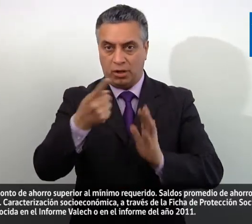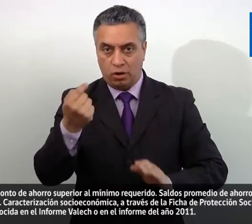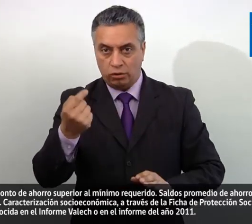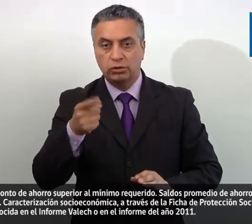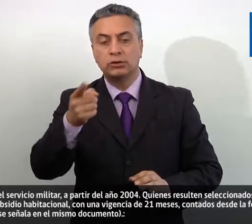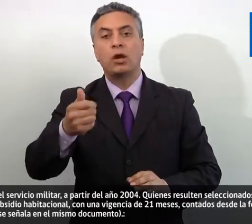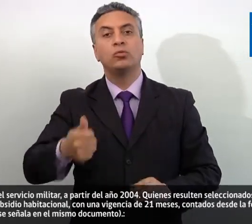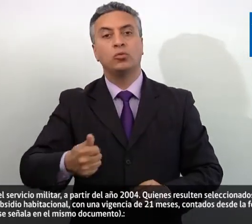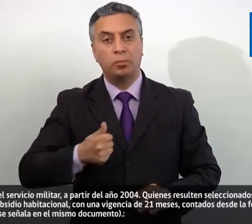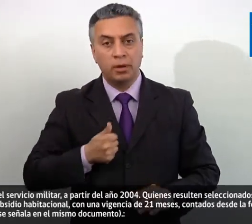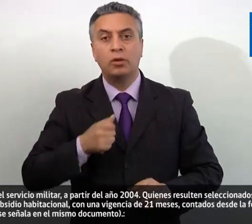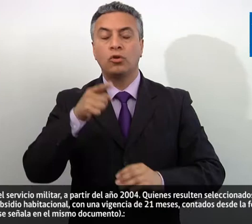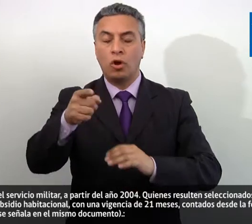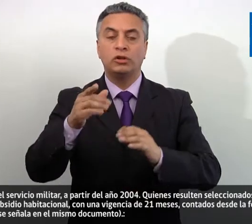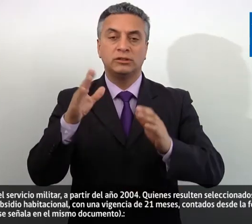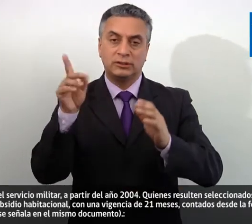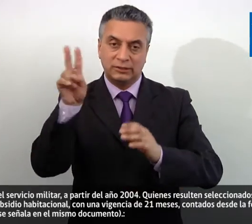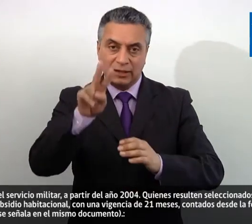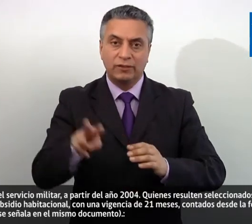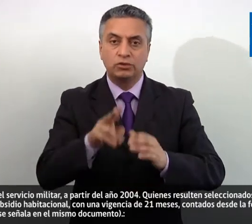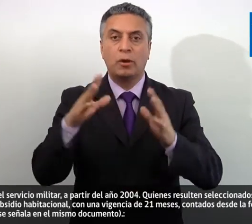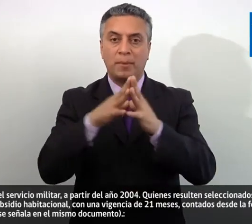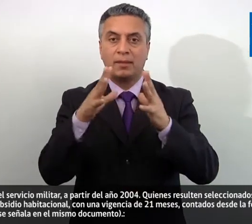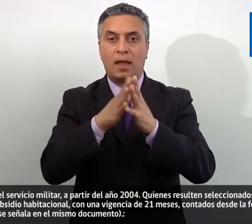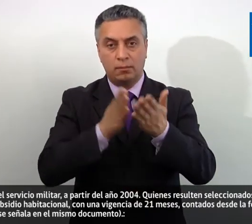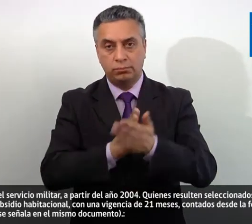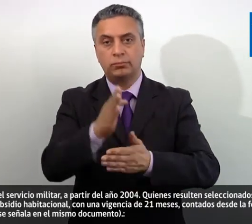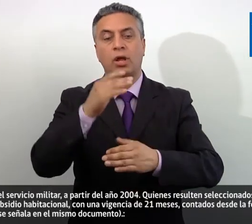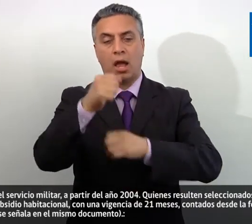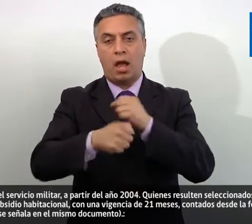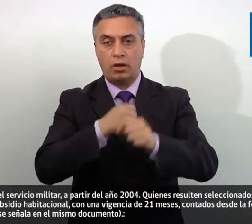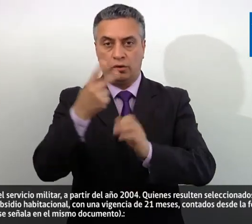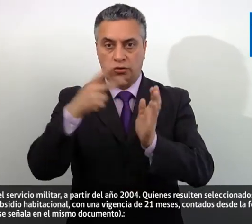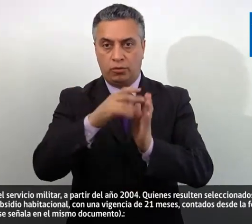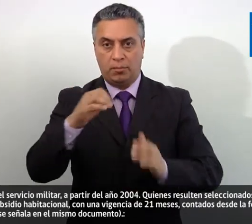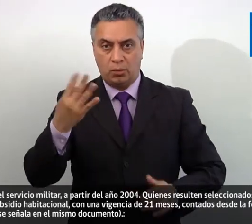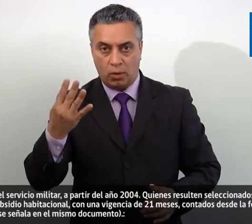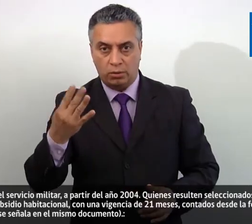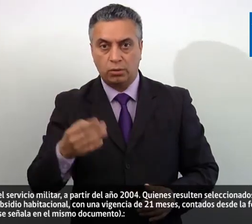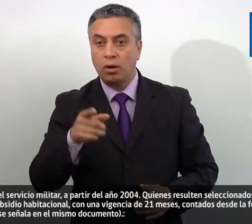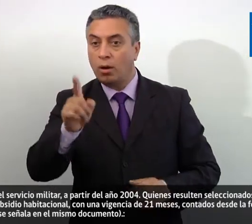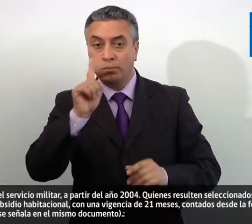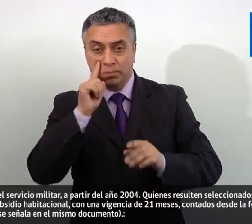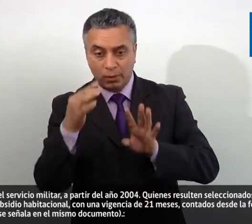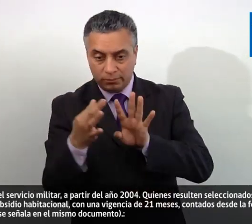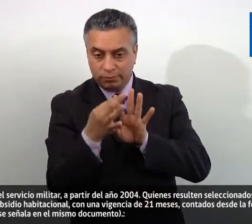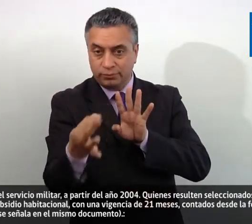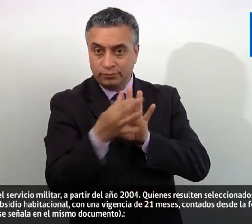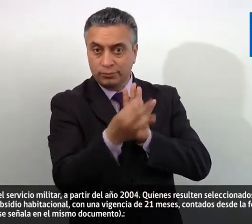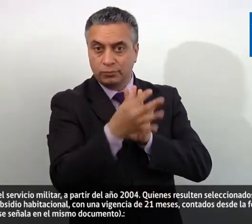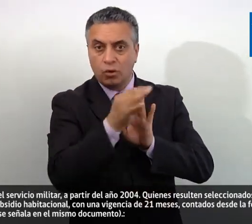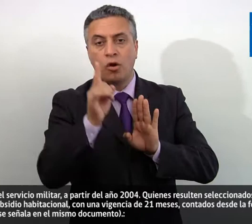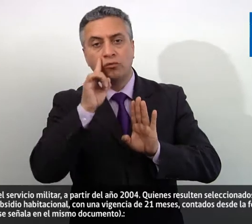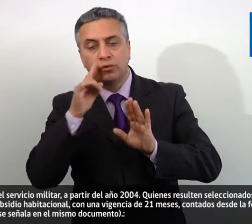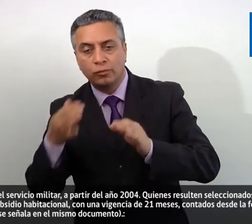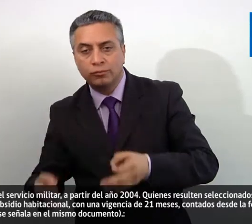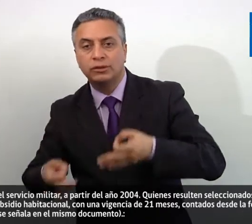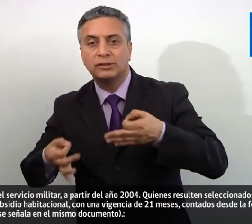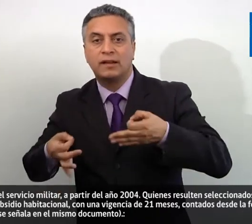2011, cumplimiento del servicio militar a partir del año 2004. Quienes resulten seleccionados